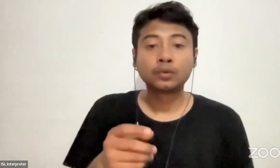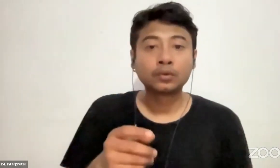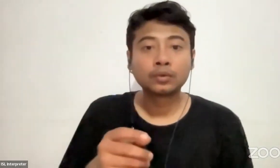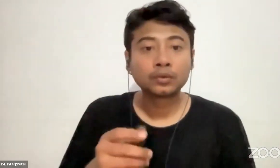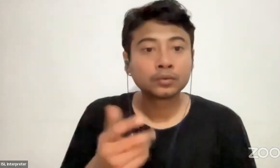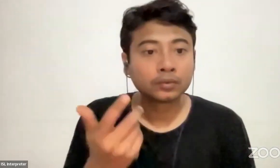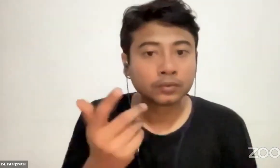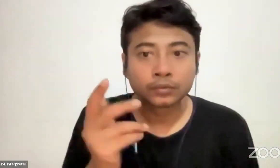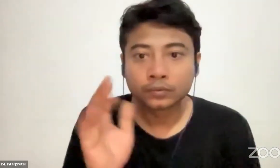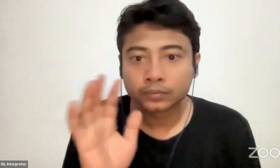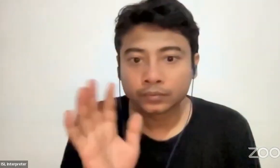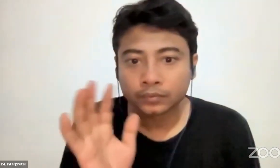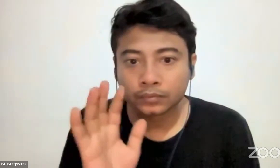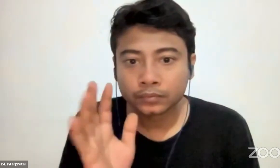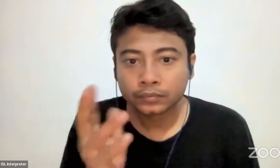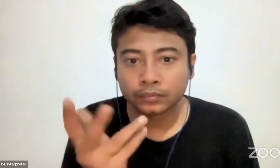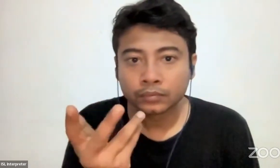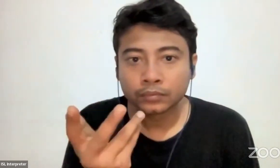हैं कि?